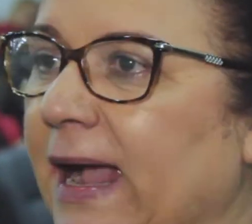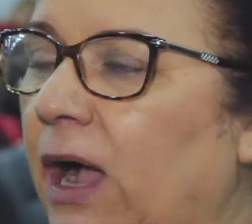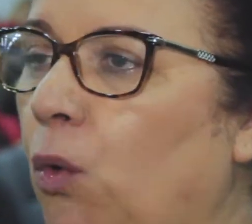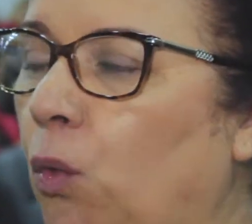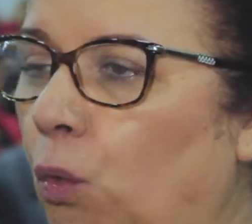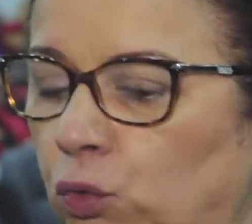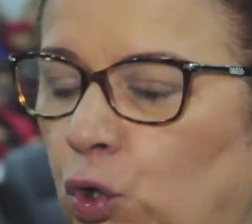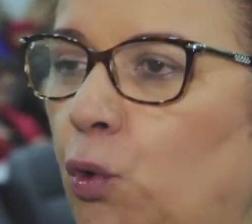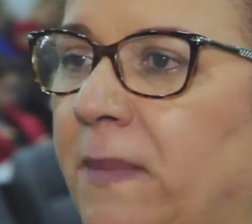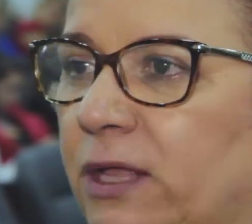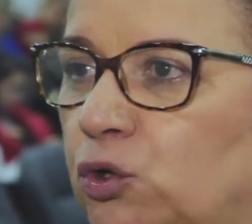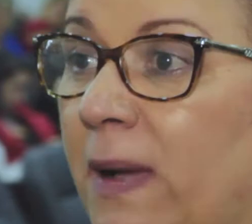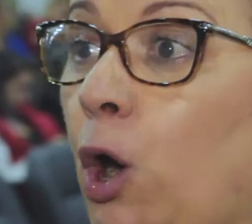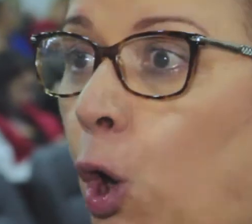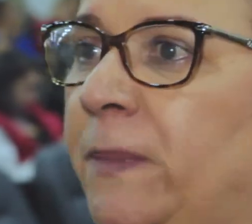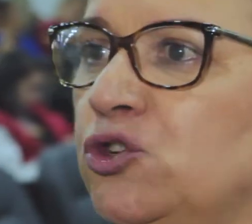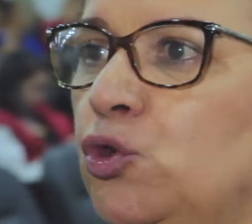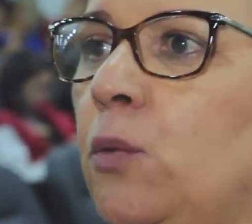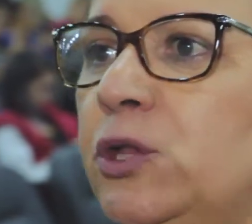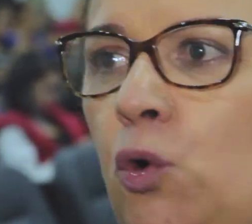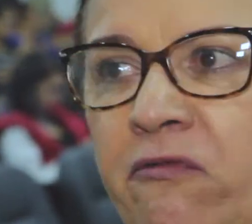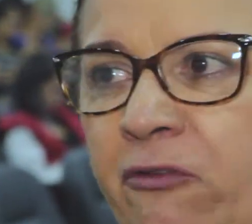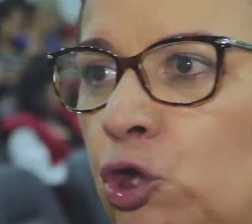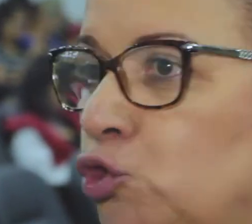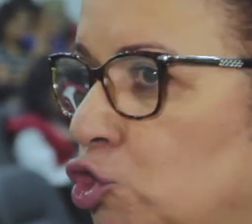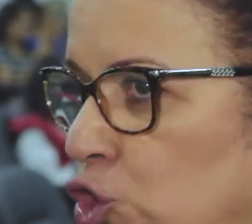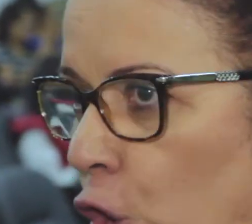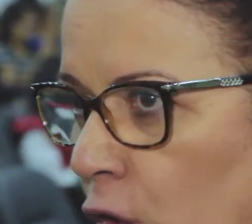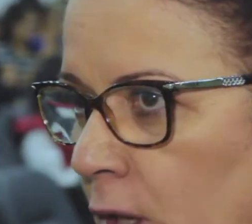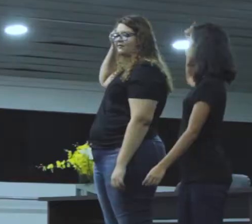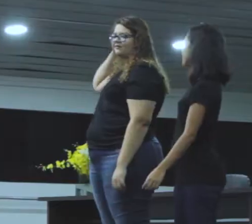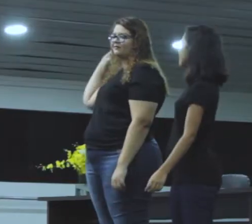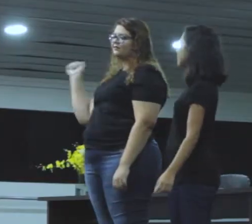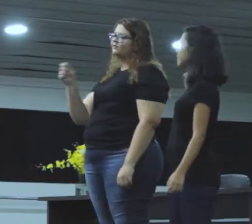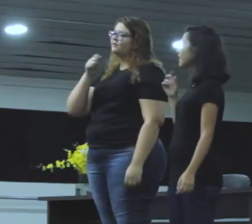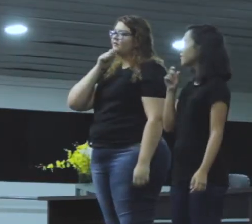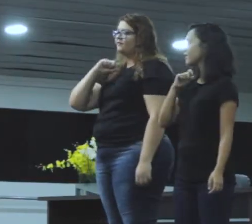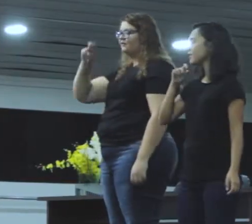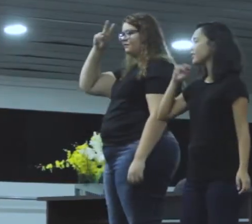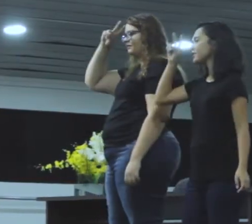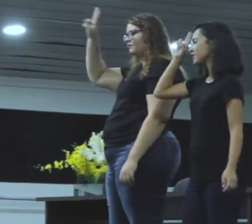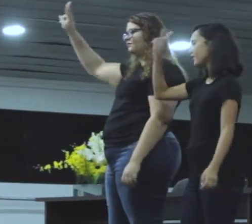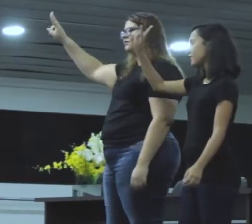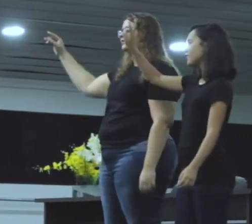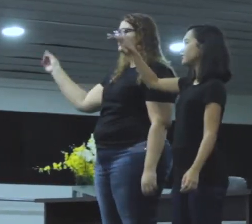traga um documento, uma cópia de um documento com foto só. Já faz a inscrição na hora. As aulas começam